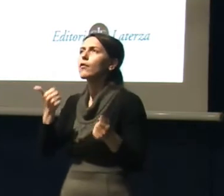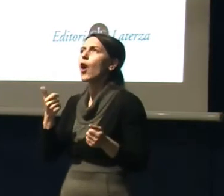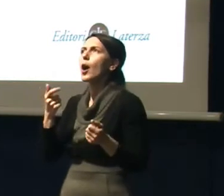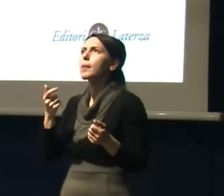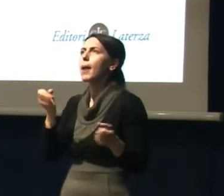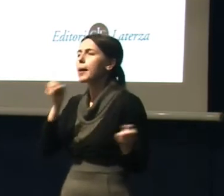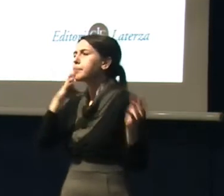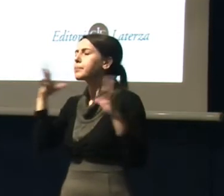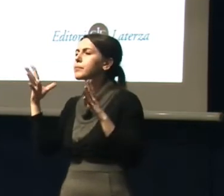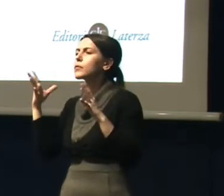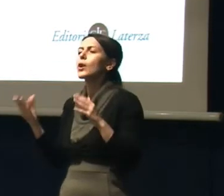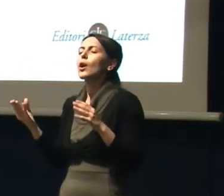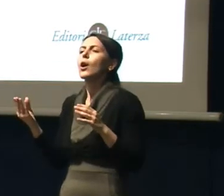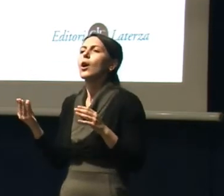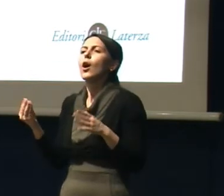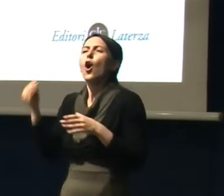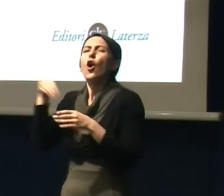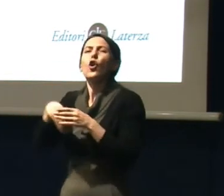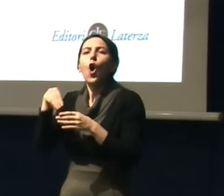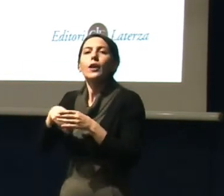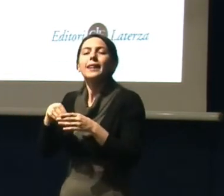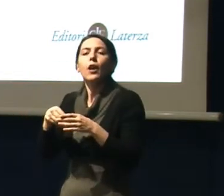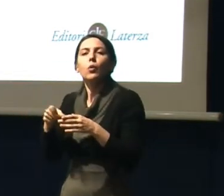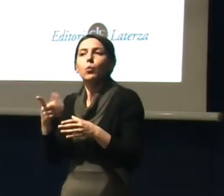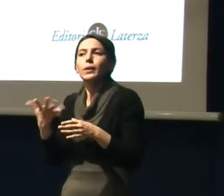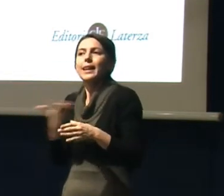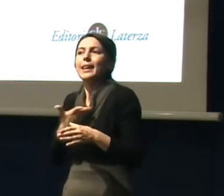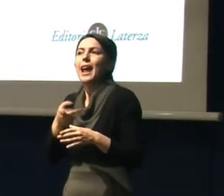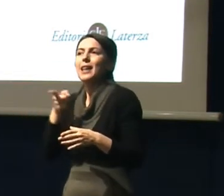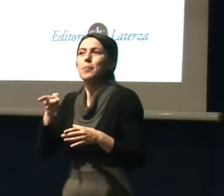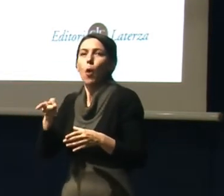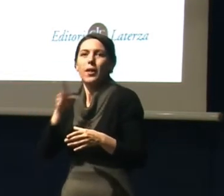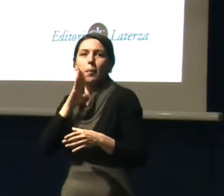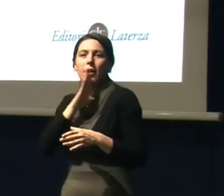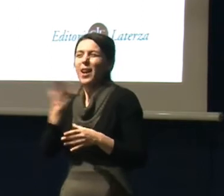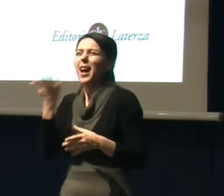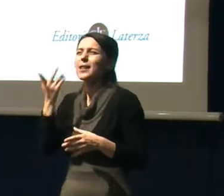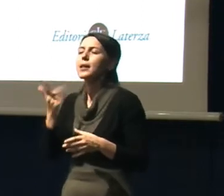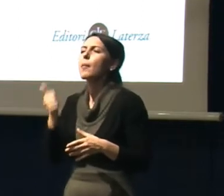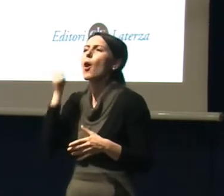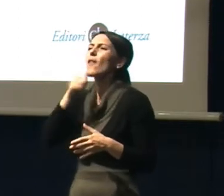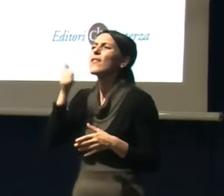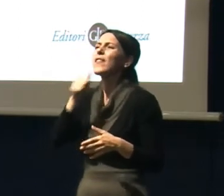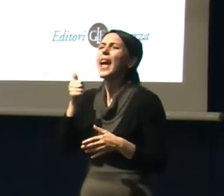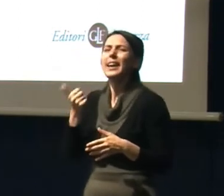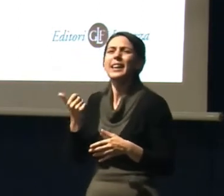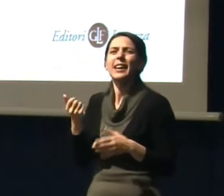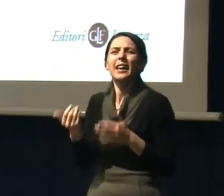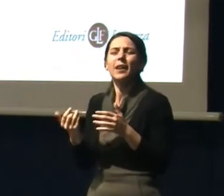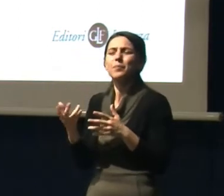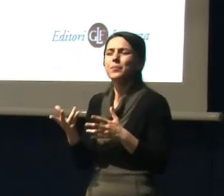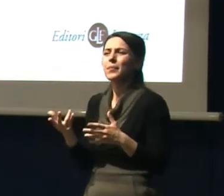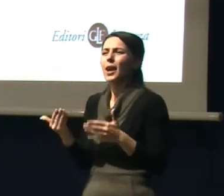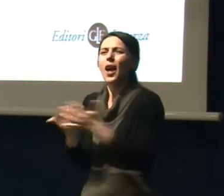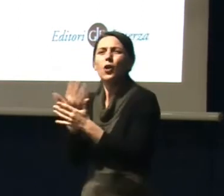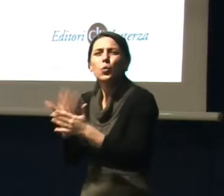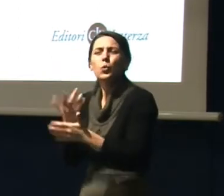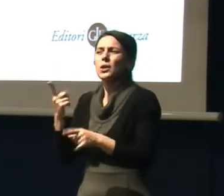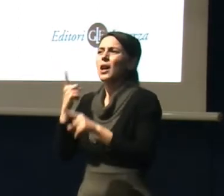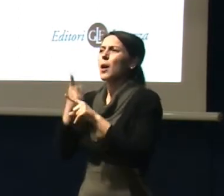responsabile dei contenuti tutta la battaglia contro le cosiddette fake news e racconto la possibilità a tutta la battaglia contro l'odio